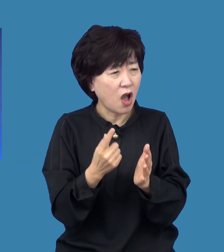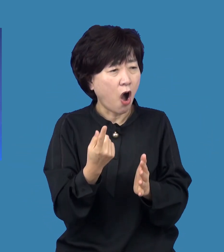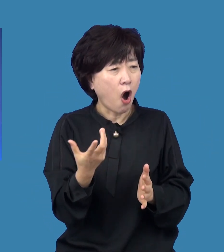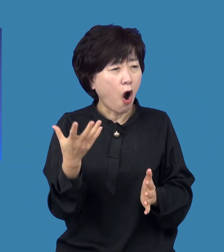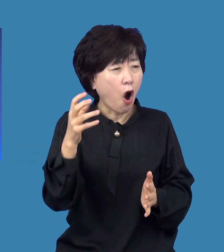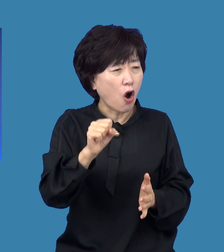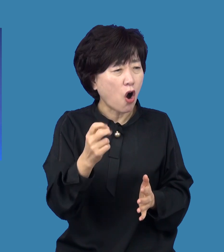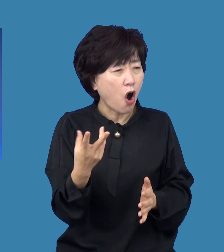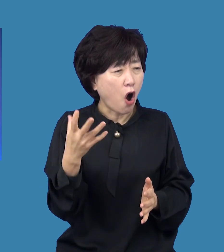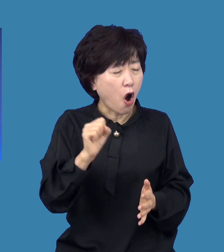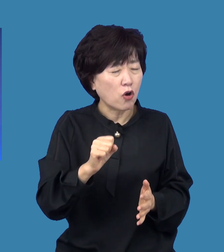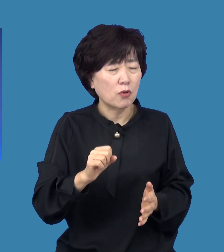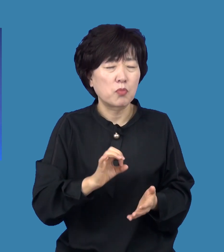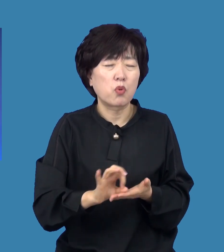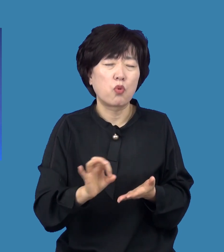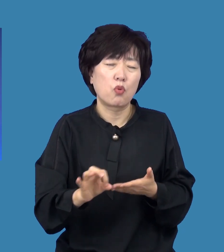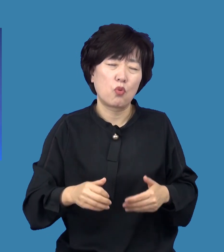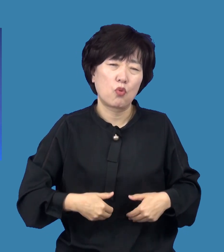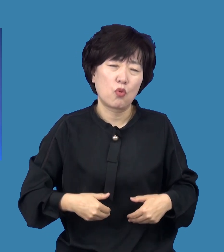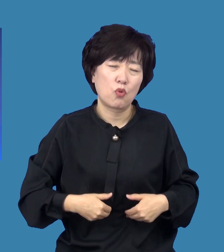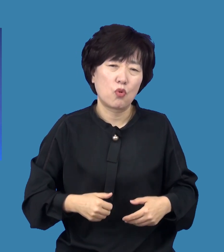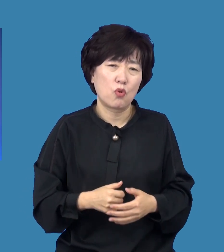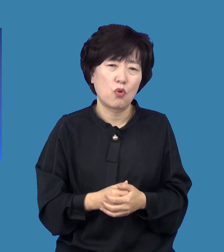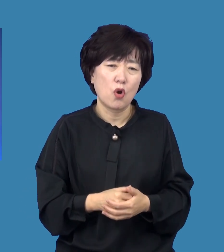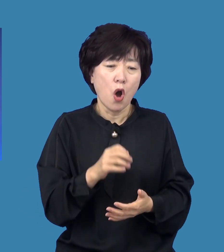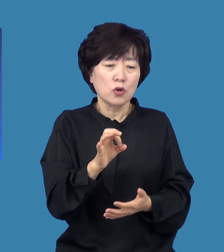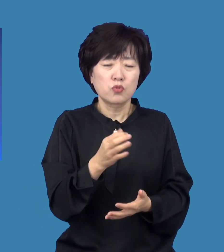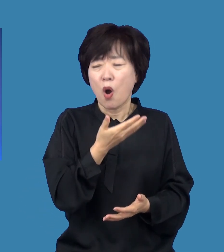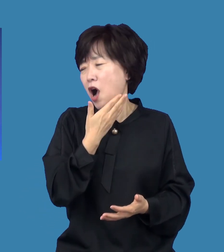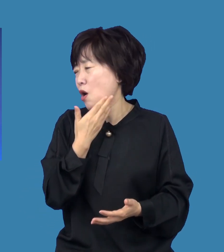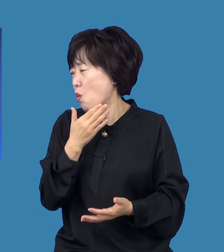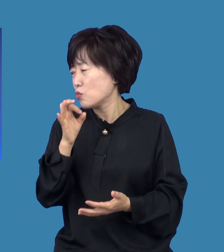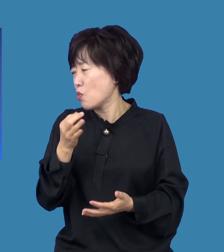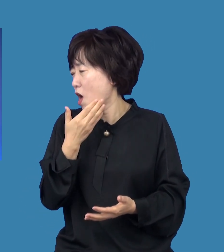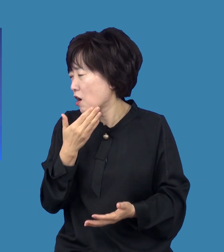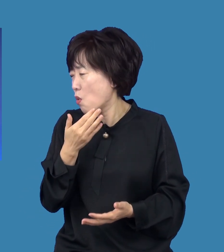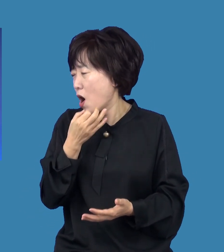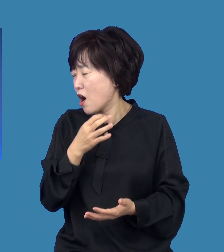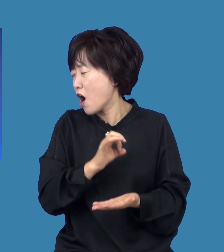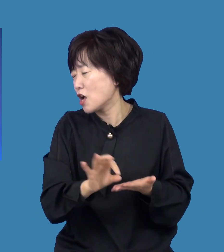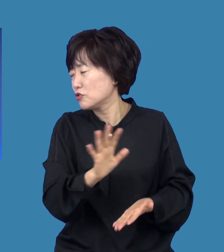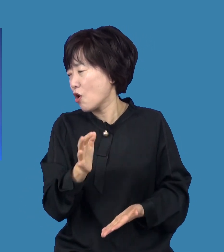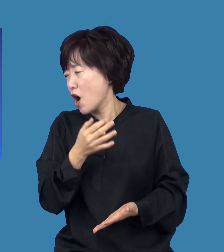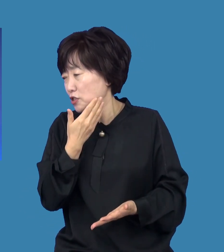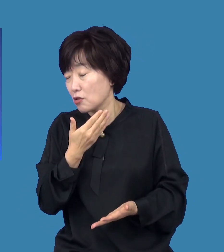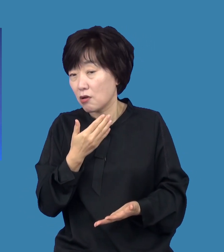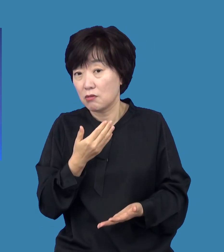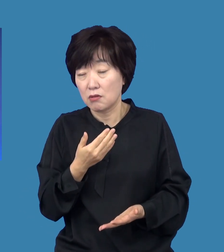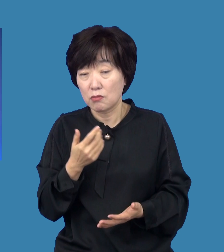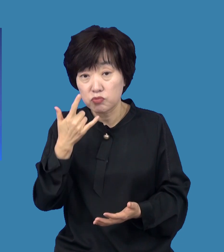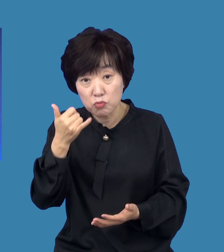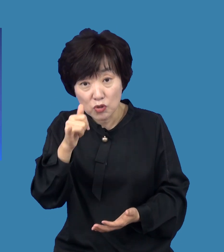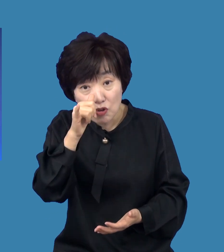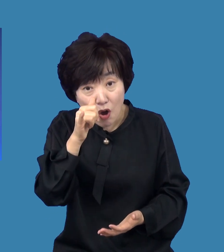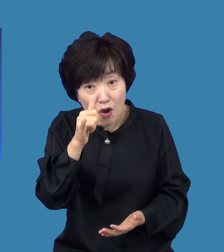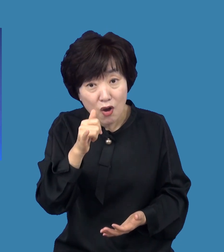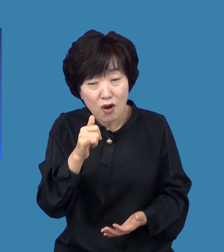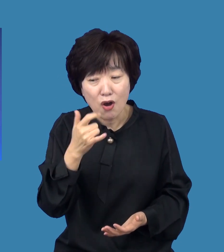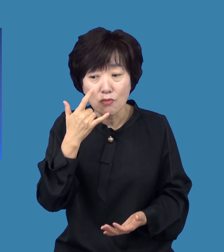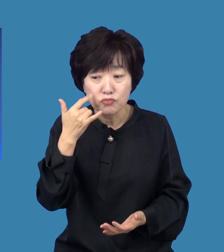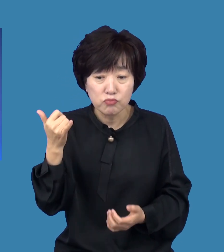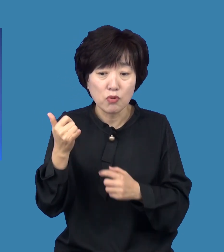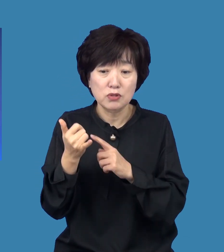들거든요. 근데 그 돈 쓰는 거 아까워하는 부모는 한 명도 못 봤어요. 모든 부모는 그 돈이 나가는 것도